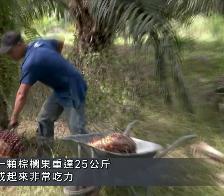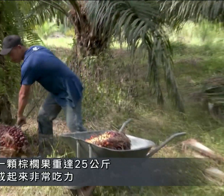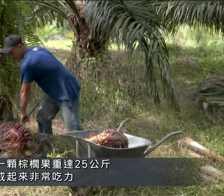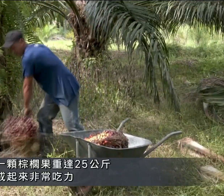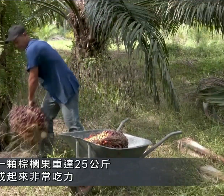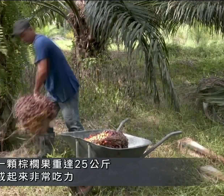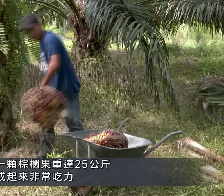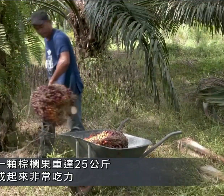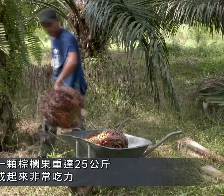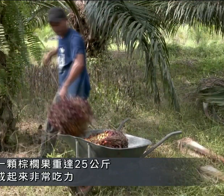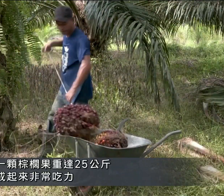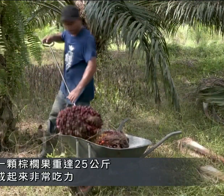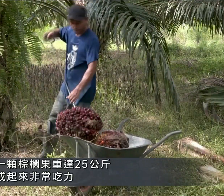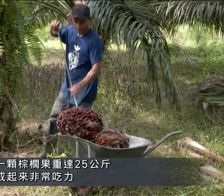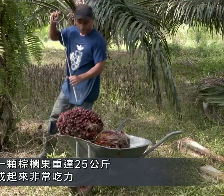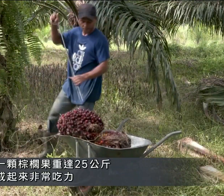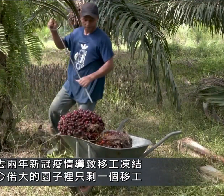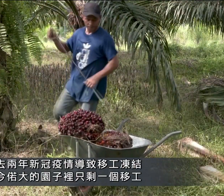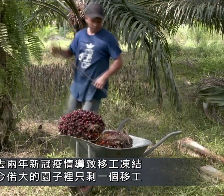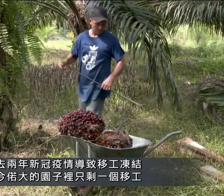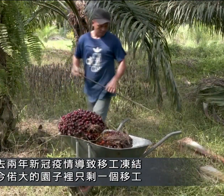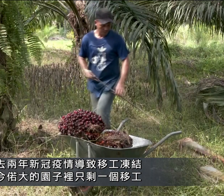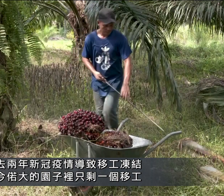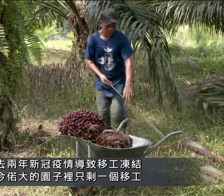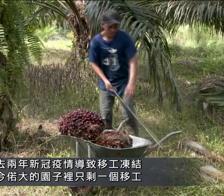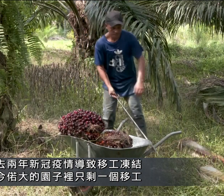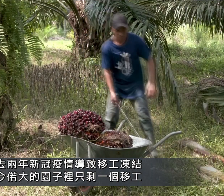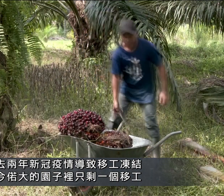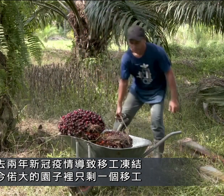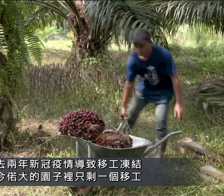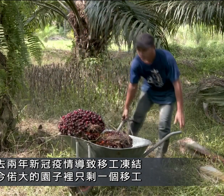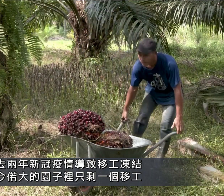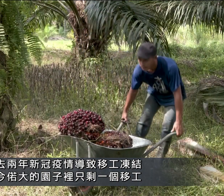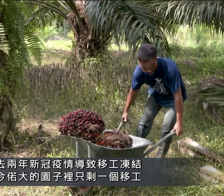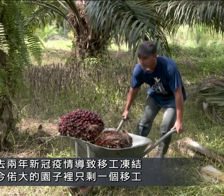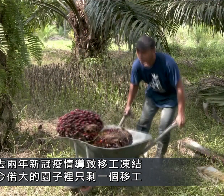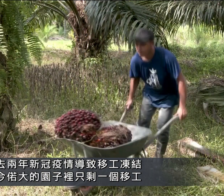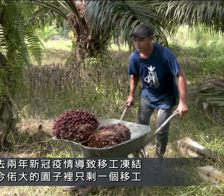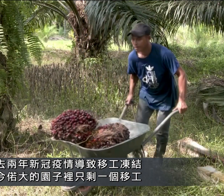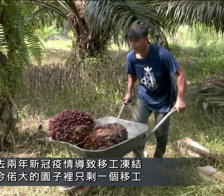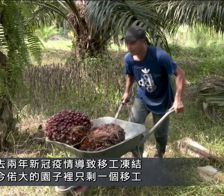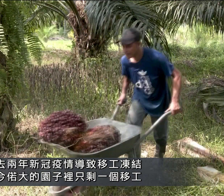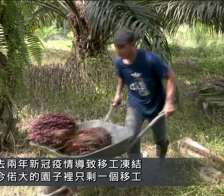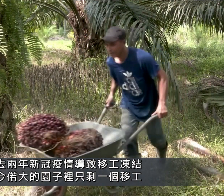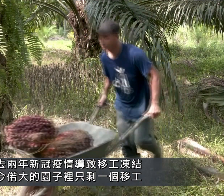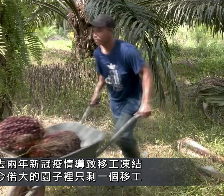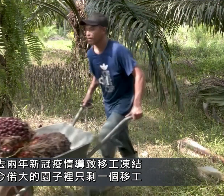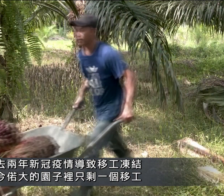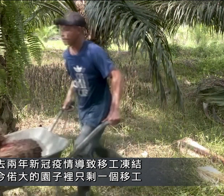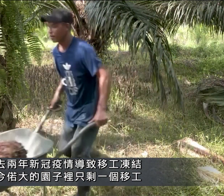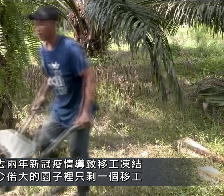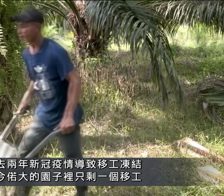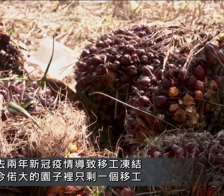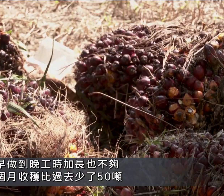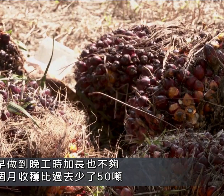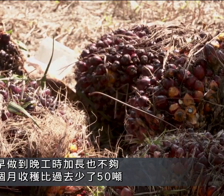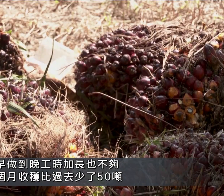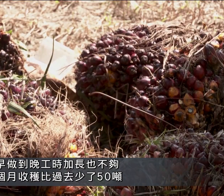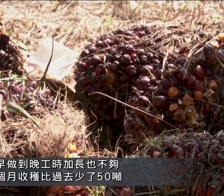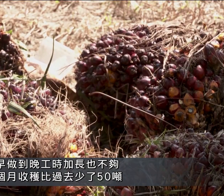成起来非常吃力。过去两年新冠疫情导致移工冻结，如今偌大的园子里只剩一个移工，从早做到晚，工